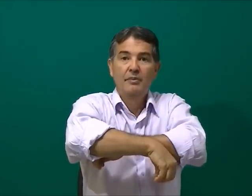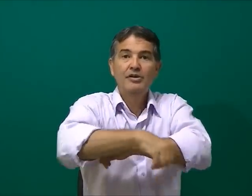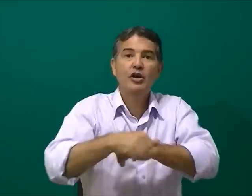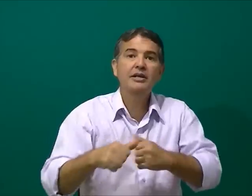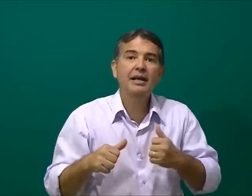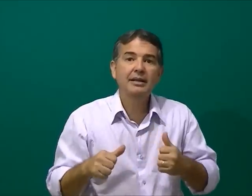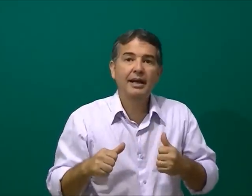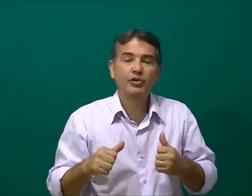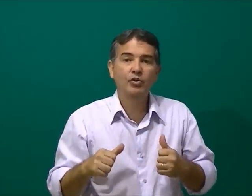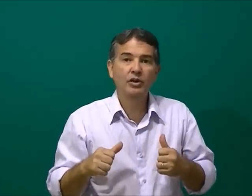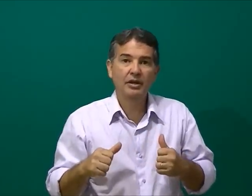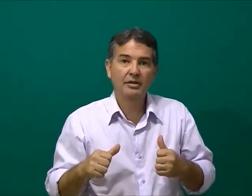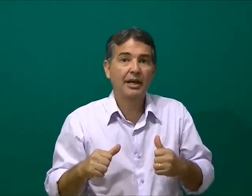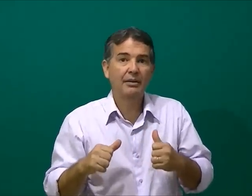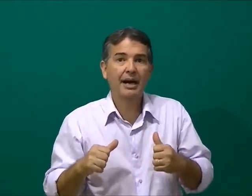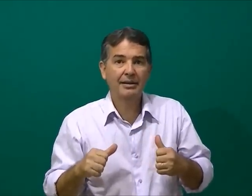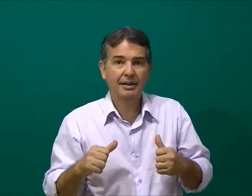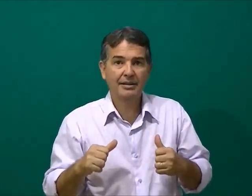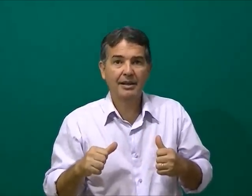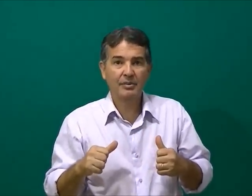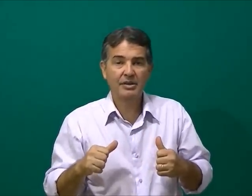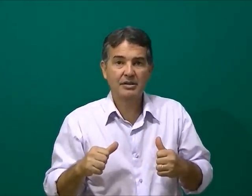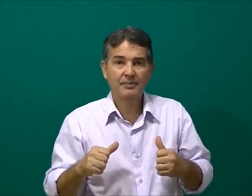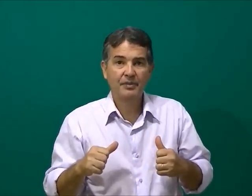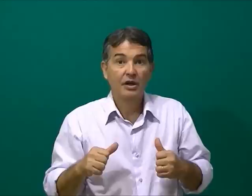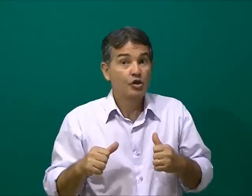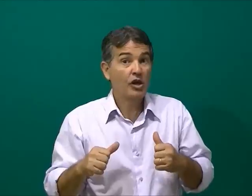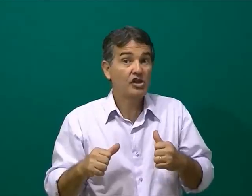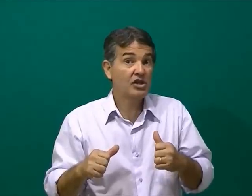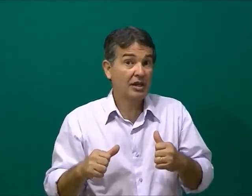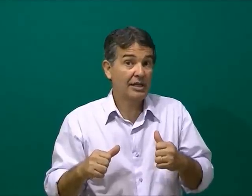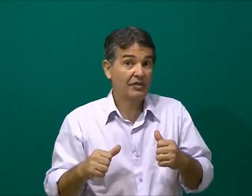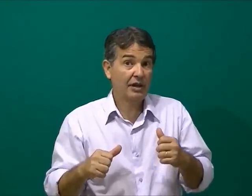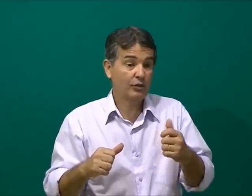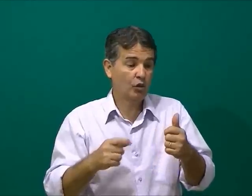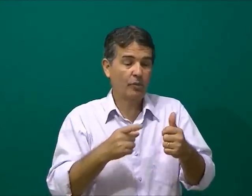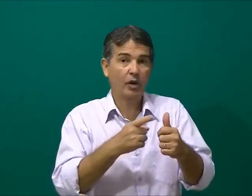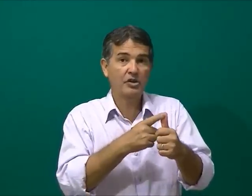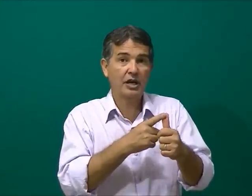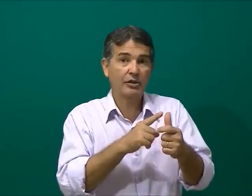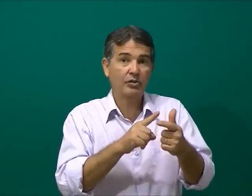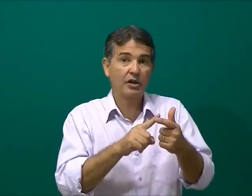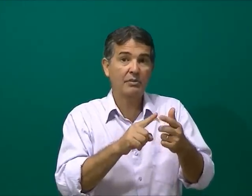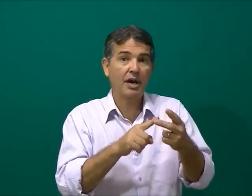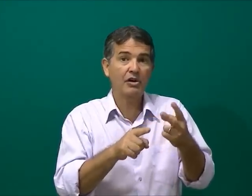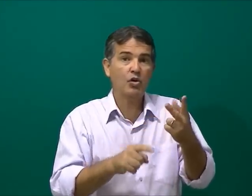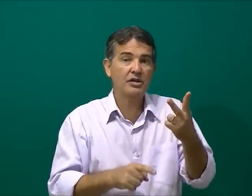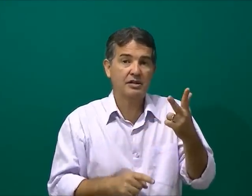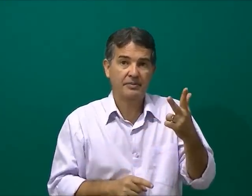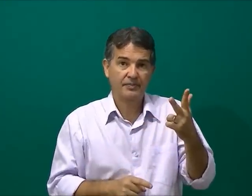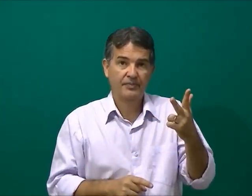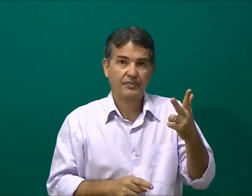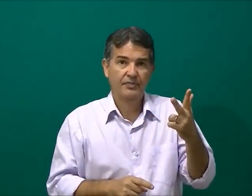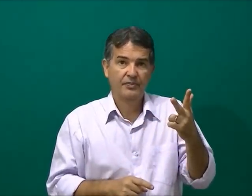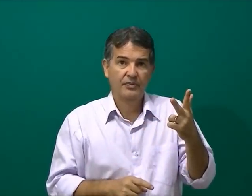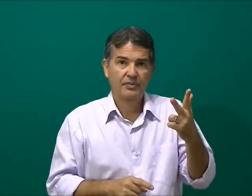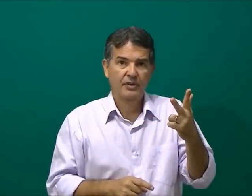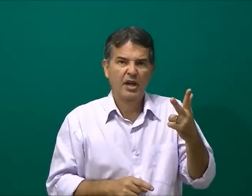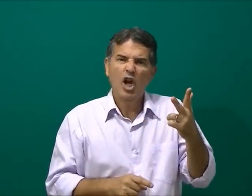Mas só que na literatura, na gramática da Libras, só existe classificador para objeto, animal e coisa. Eu